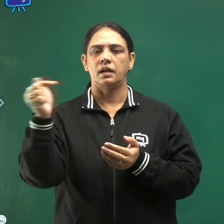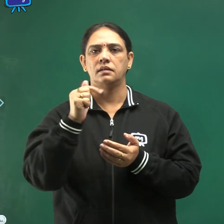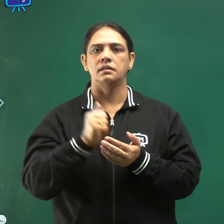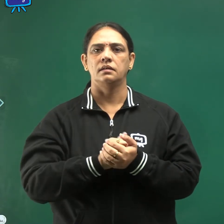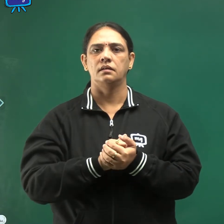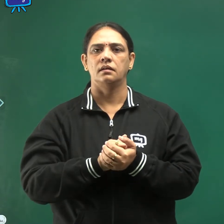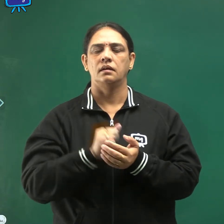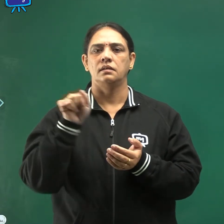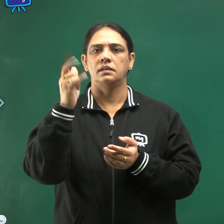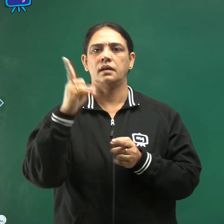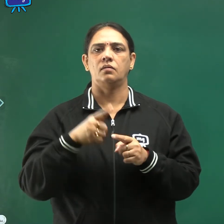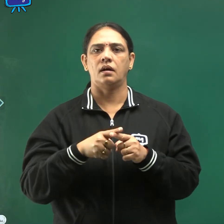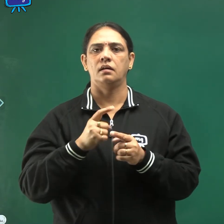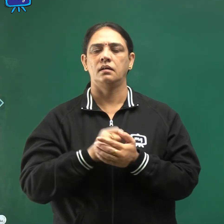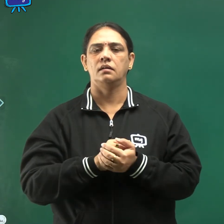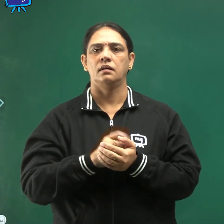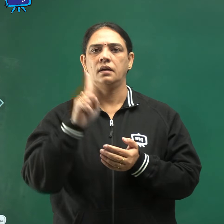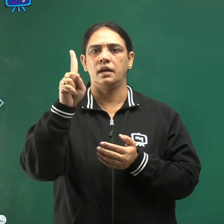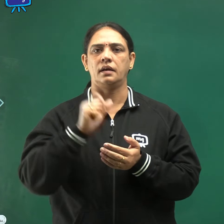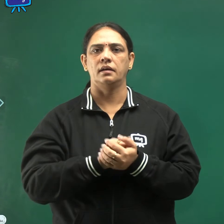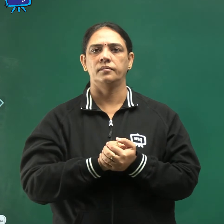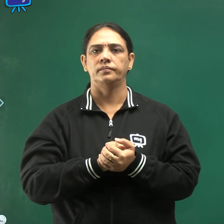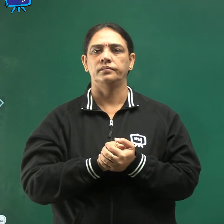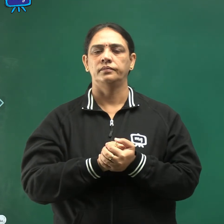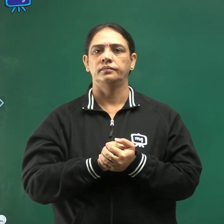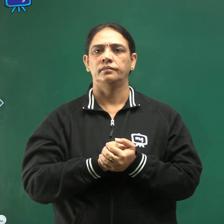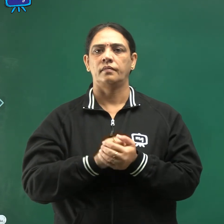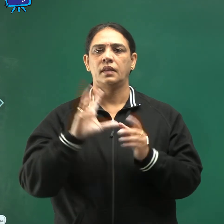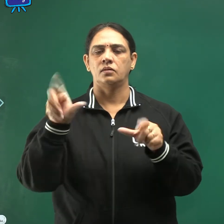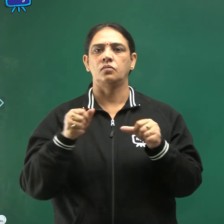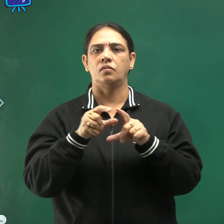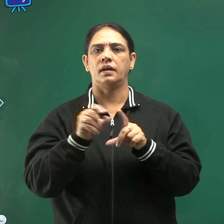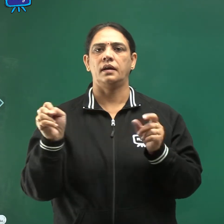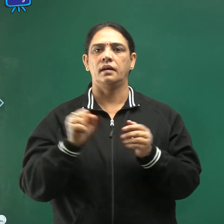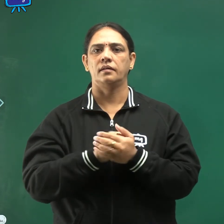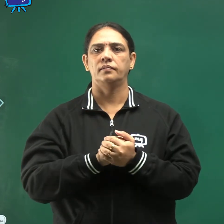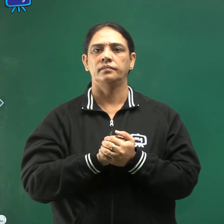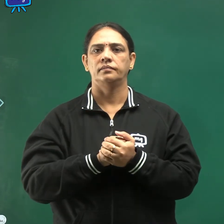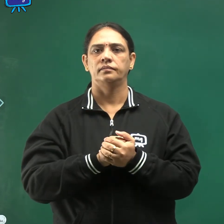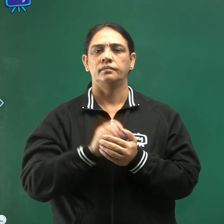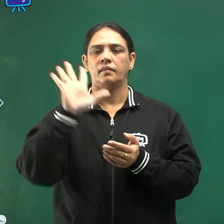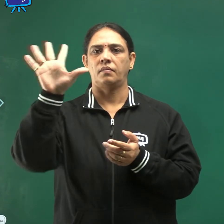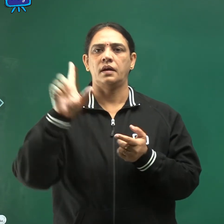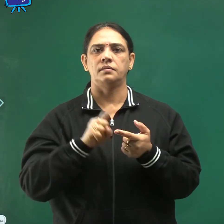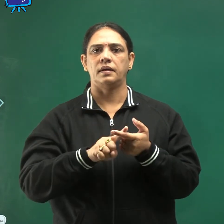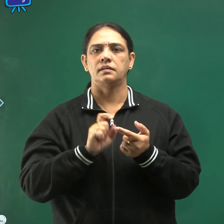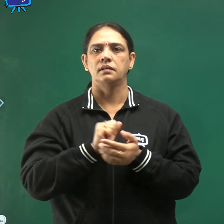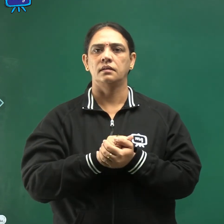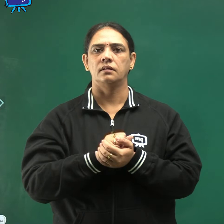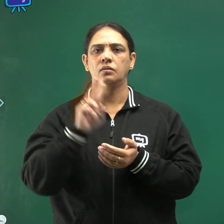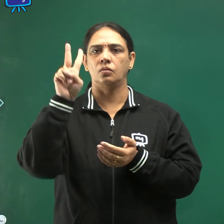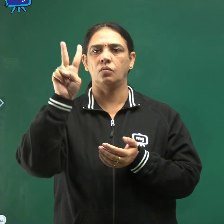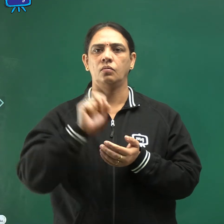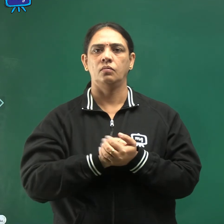माइनस 6 गुणा 1। हल करेंगे 5 प्लस